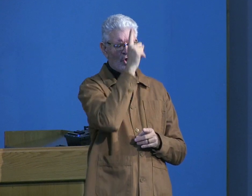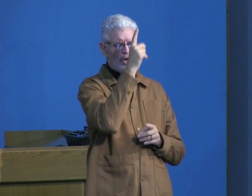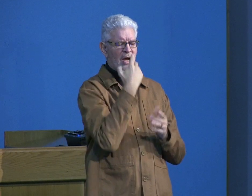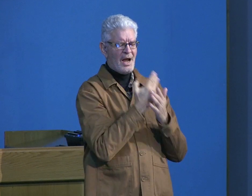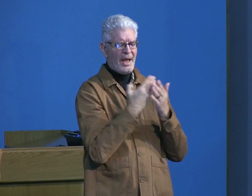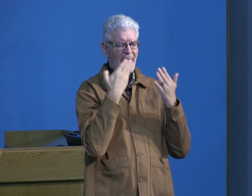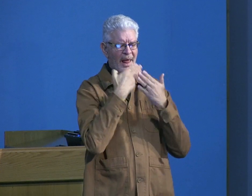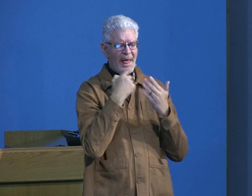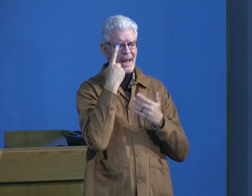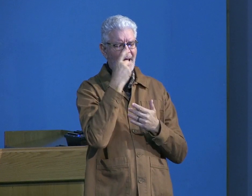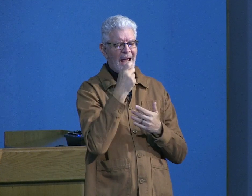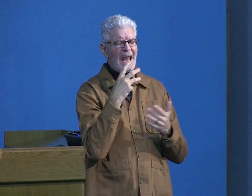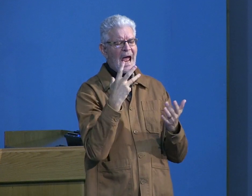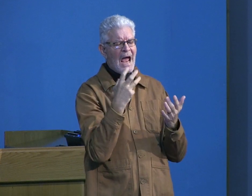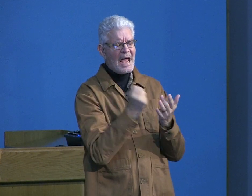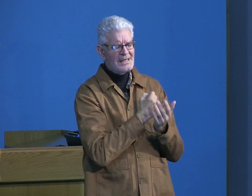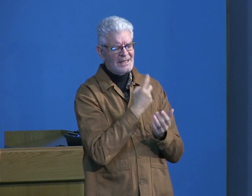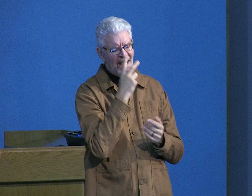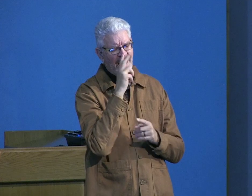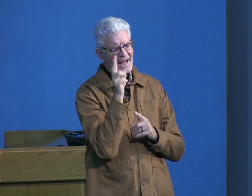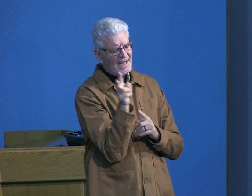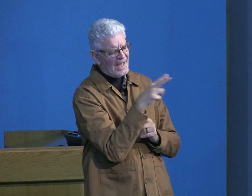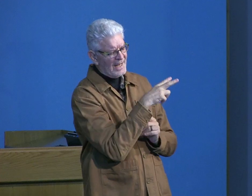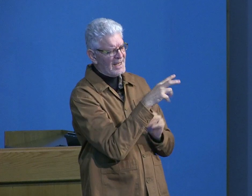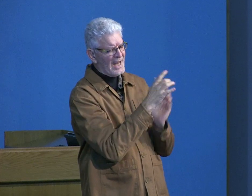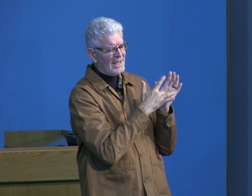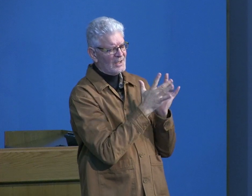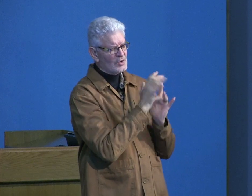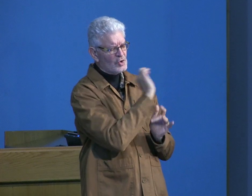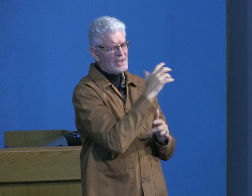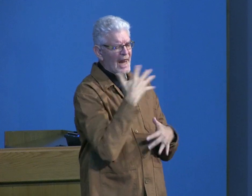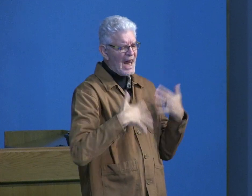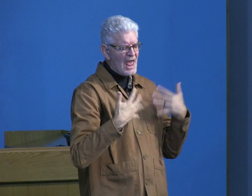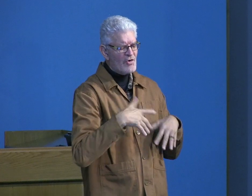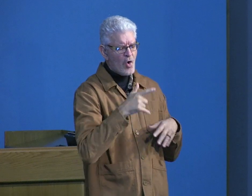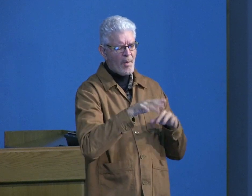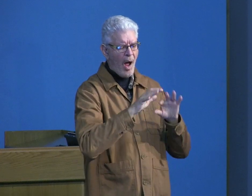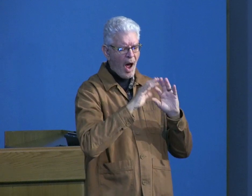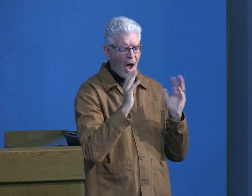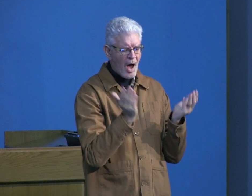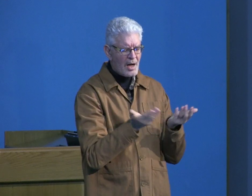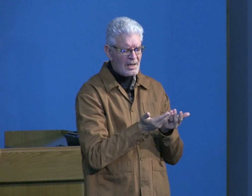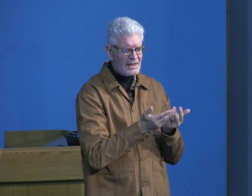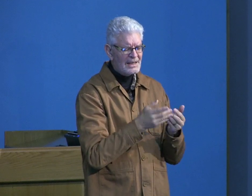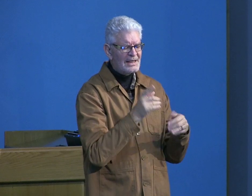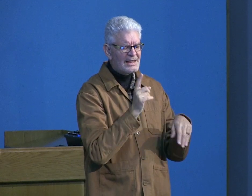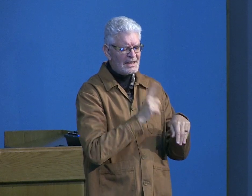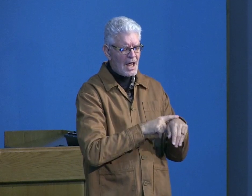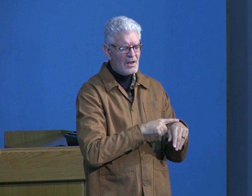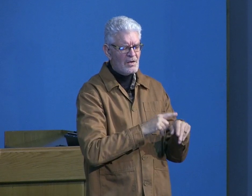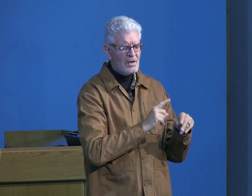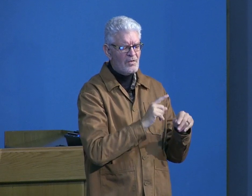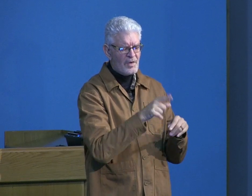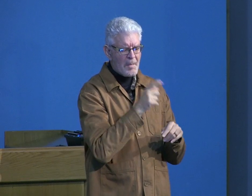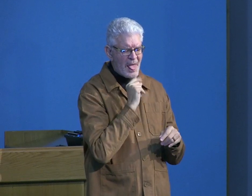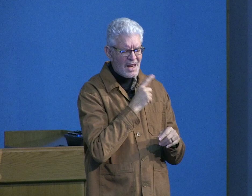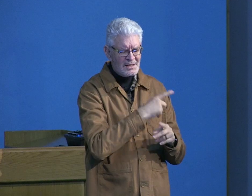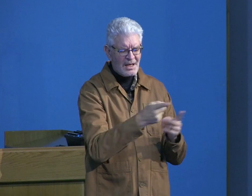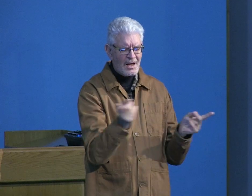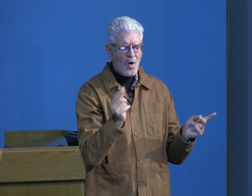Dankie dat ons U kan leer ken en begrip kan hê, soos wat Jesus op aarde geleef het, en vir